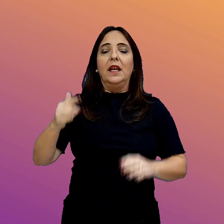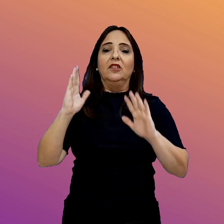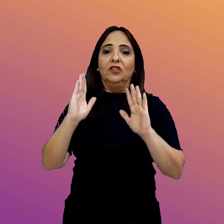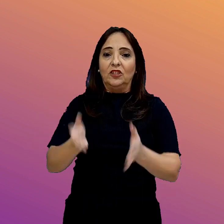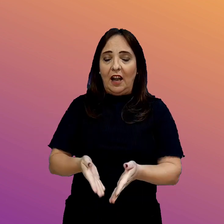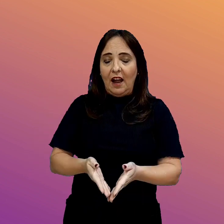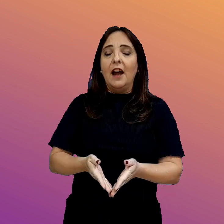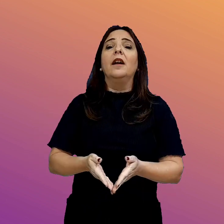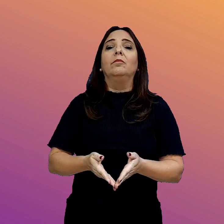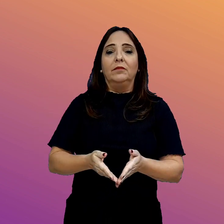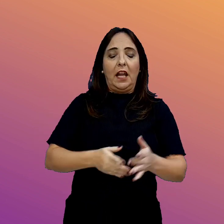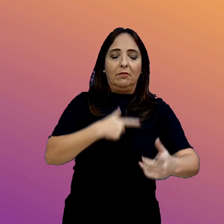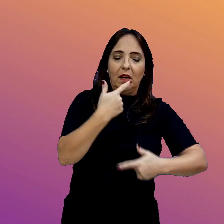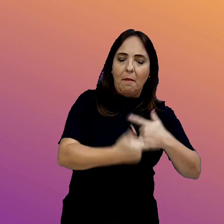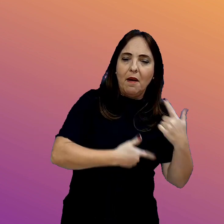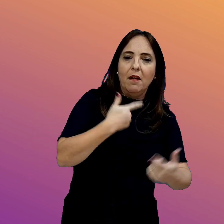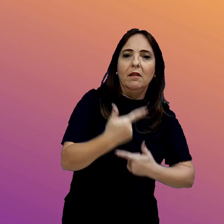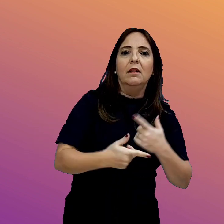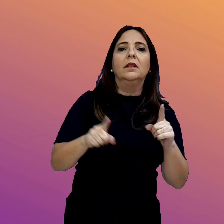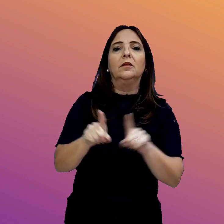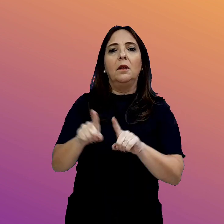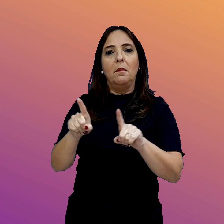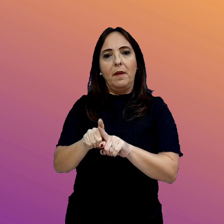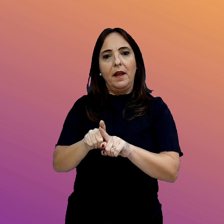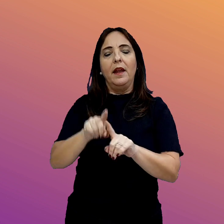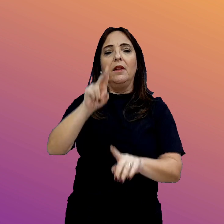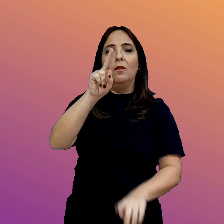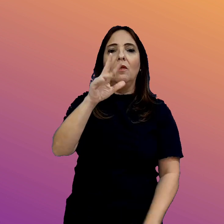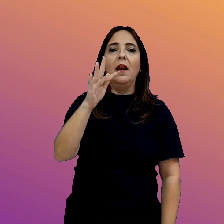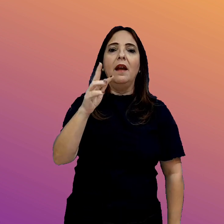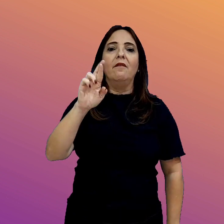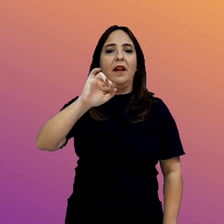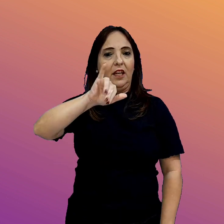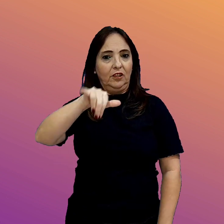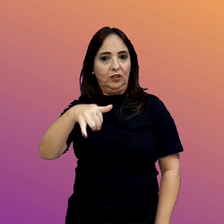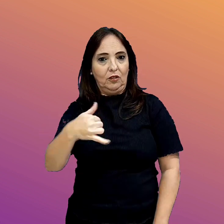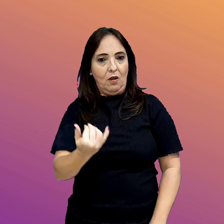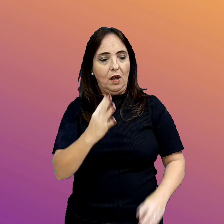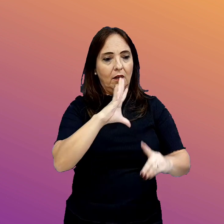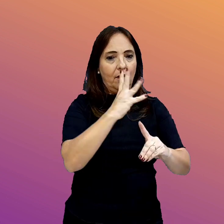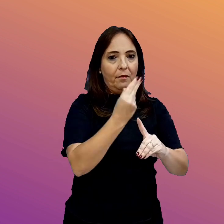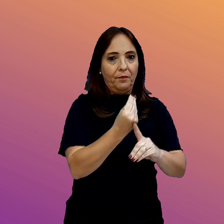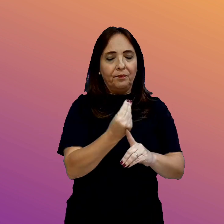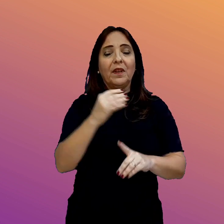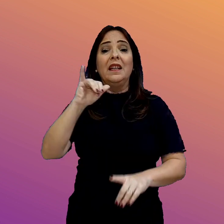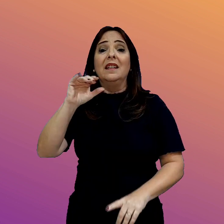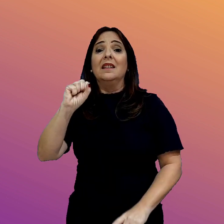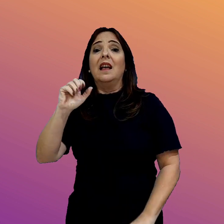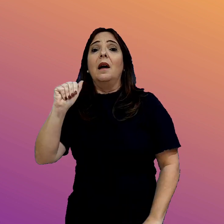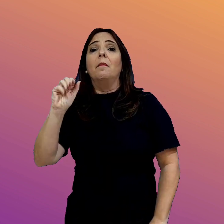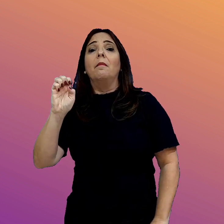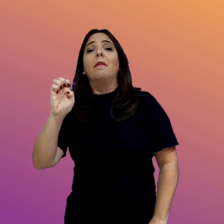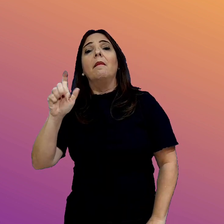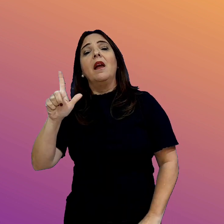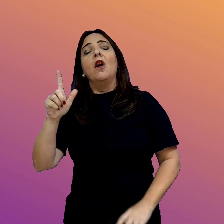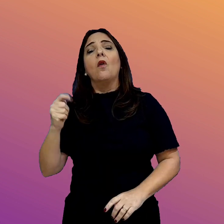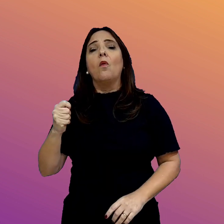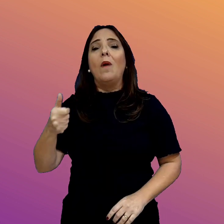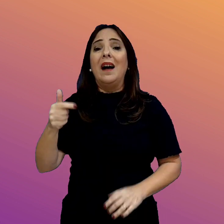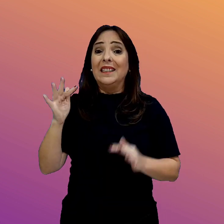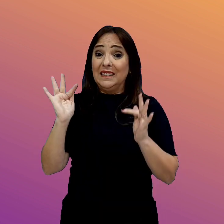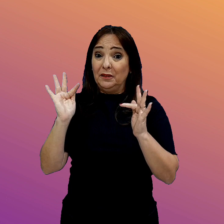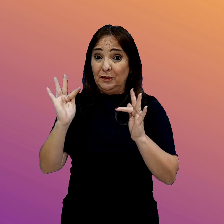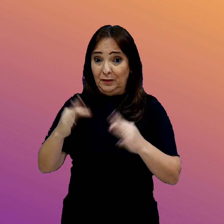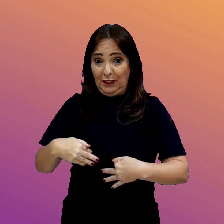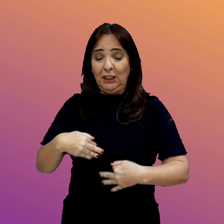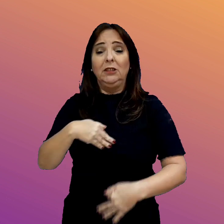UFRJ, faz EBA, Escola de Belas Artes. Isabel está no finalzinho do ensino médio, está no último ano do ensino